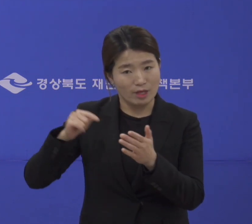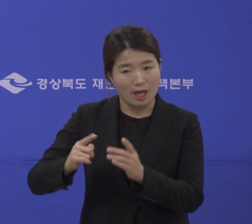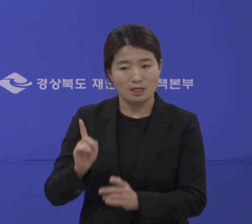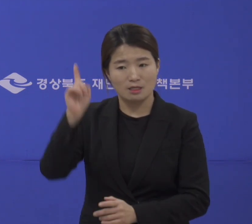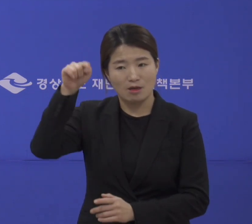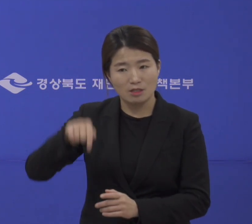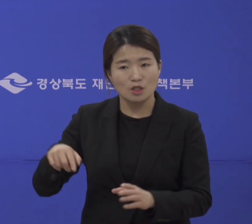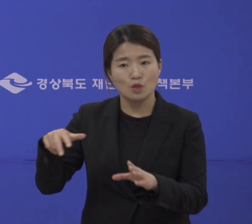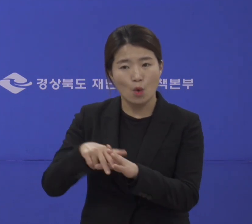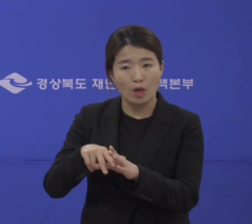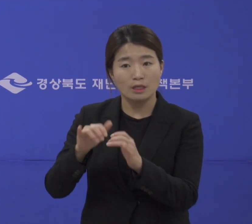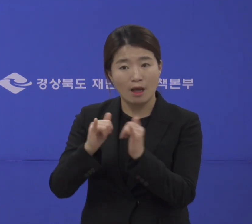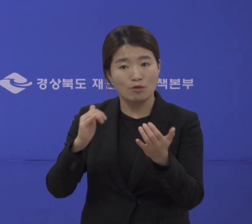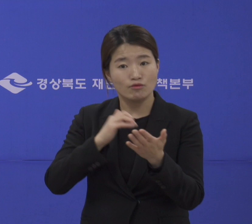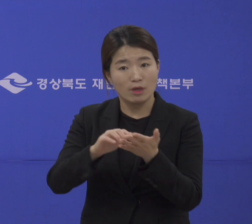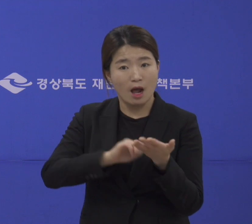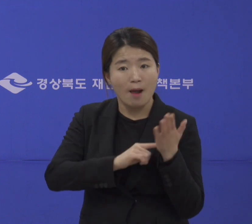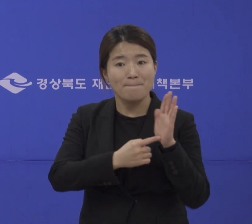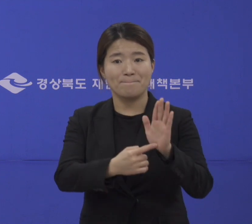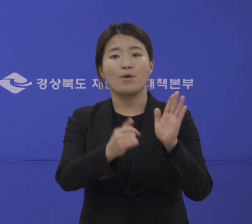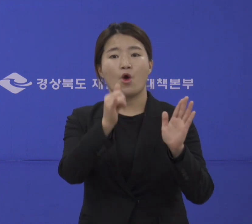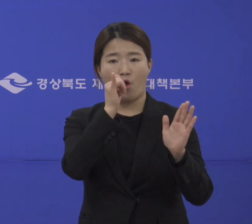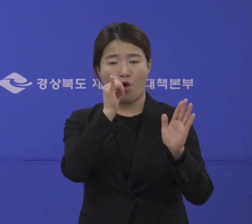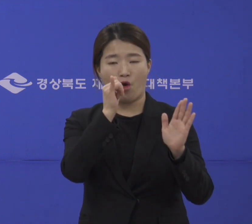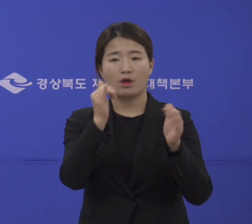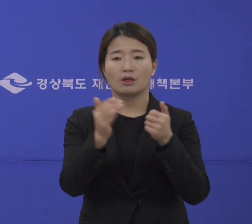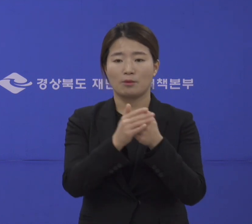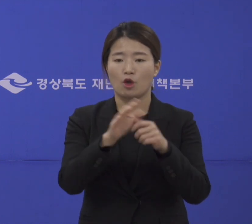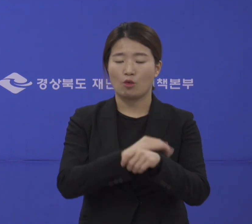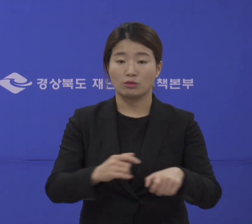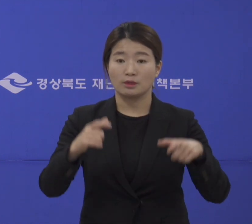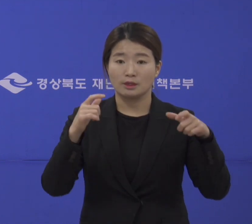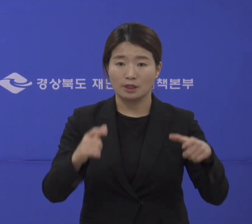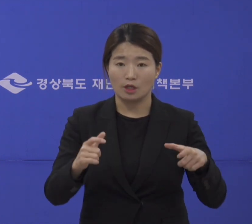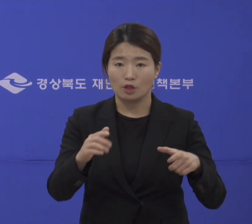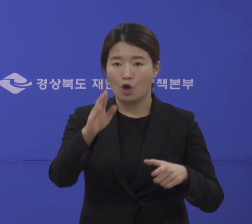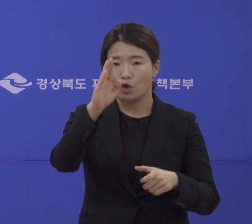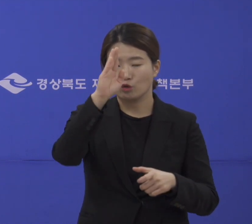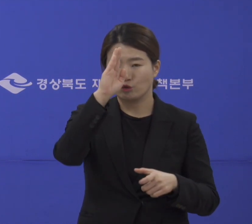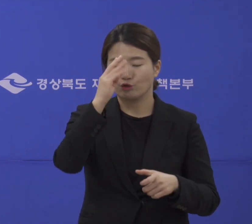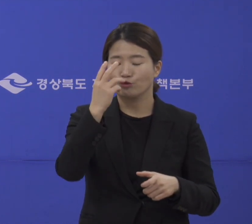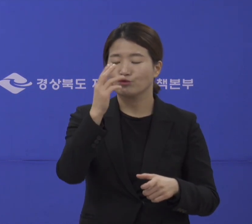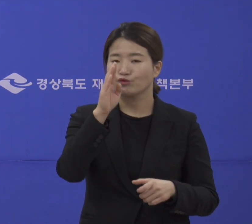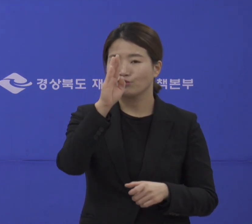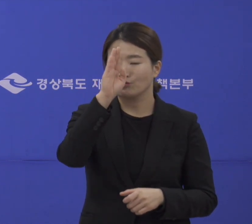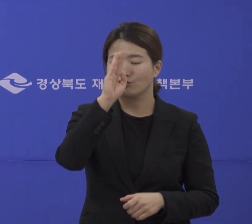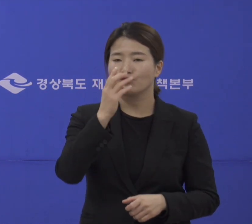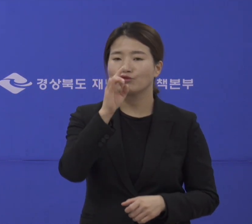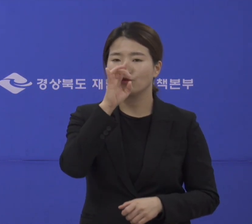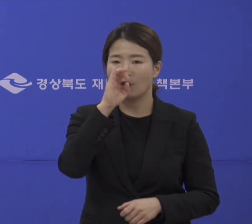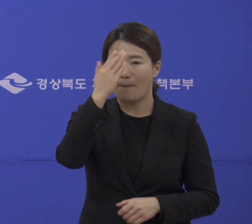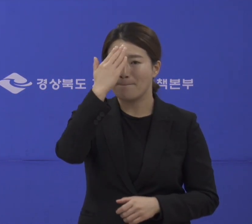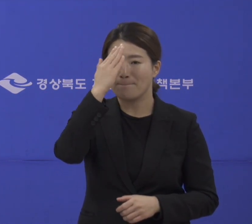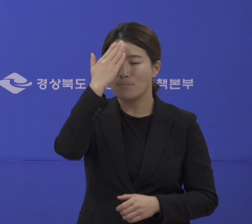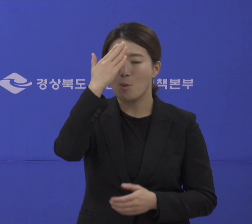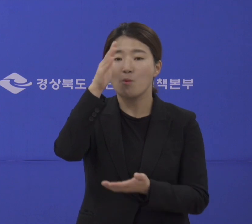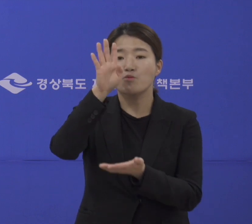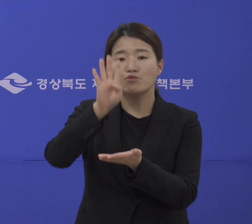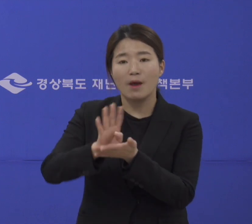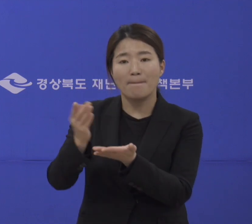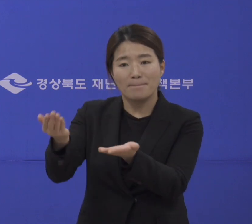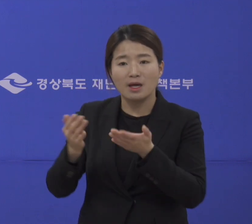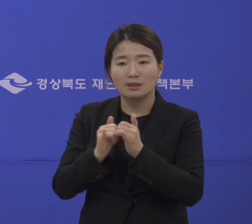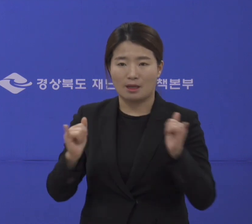신도가 파악됐다고 발표한 것 관련해 우리 경상북도가 중대본으로부터 통보받은 명단이 11명입니다.